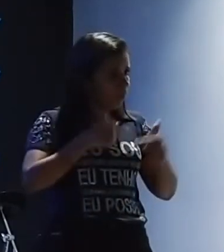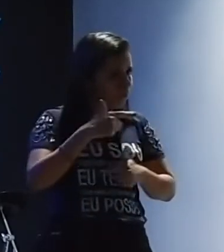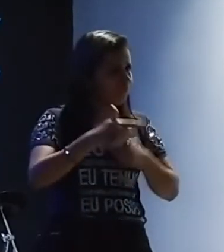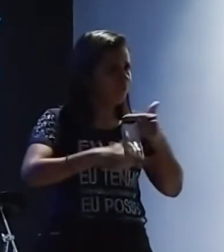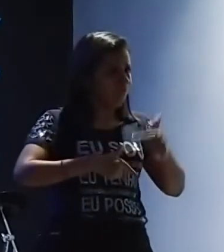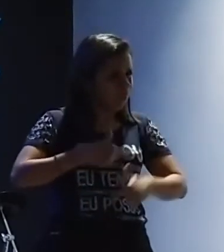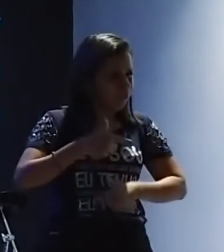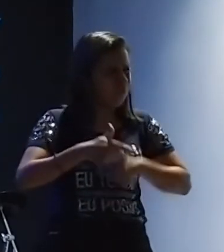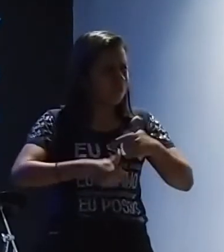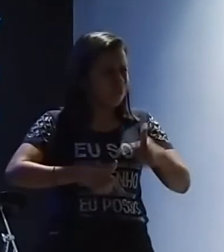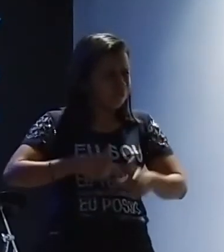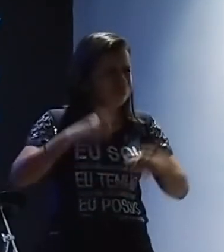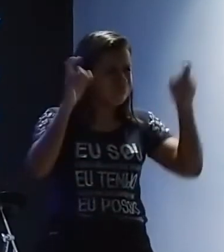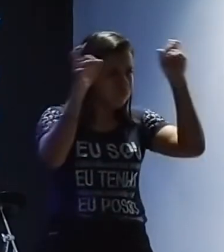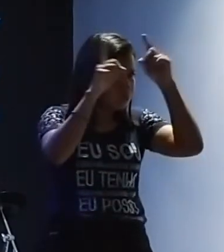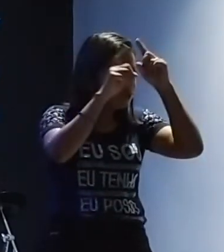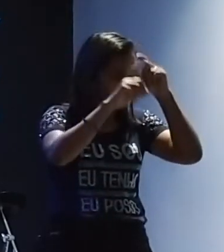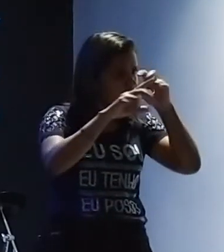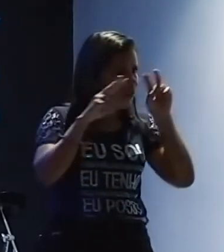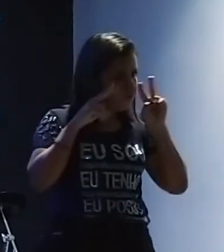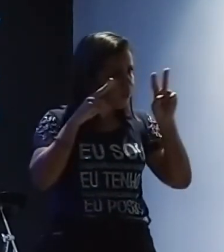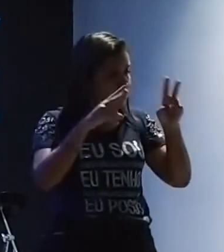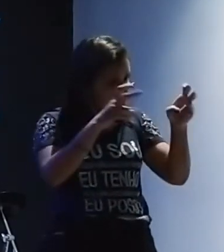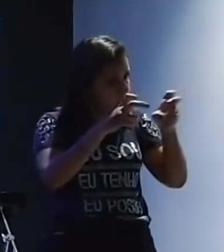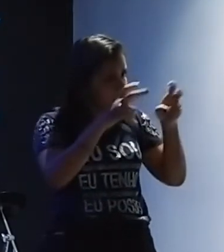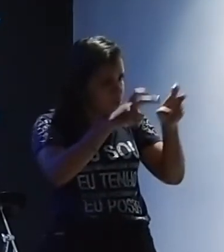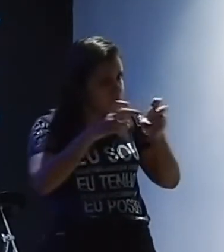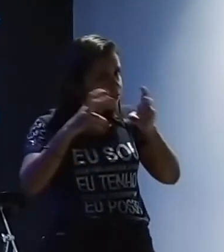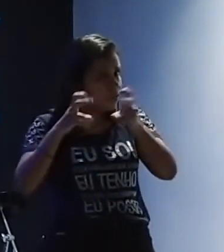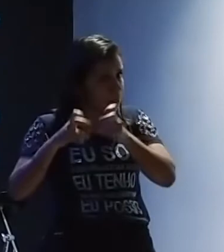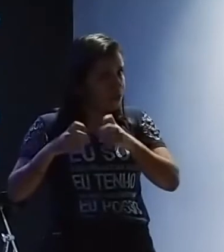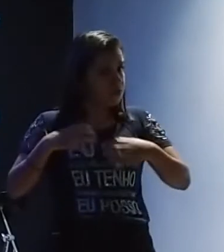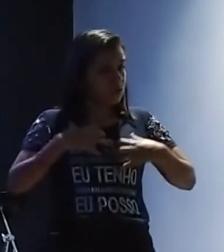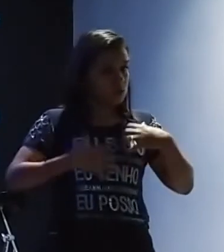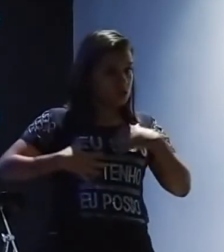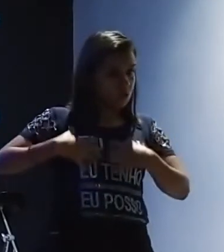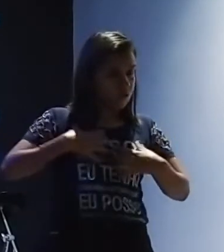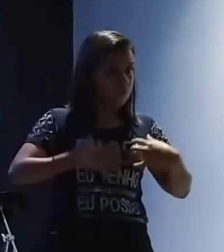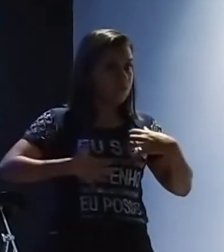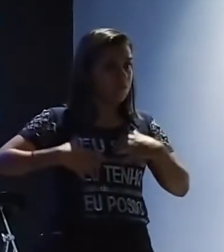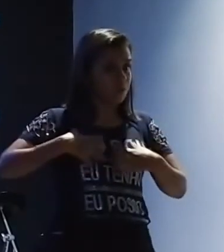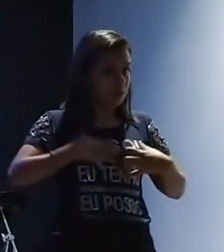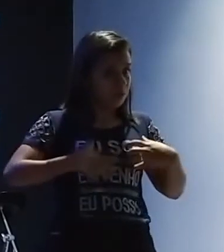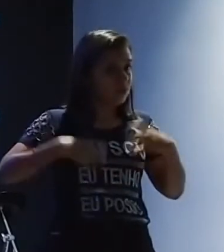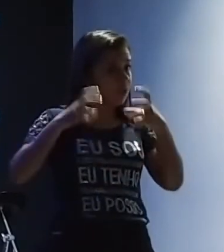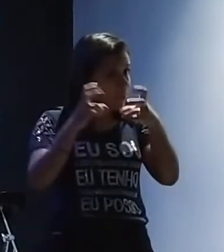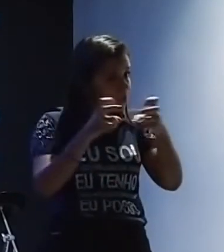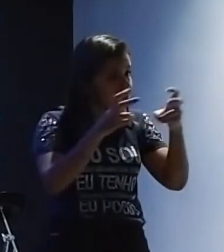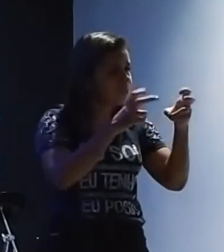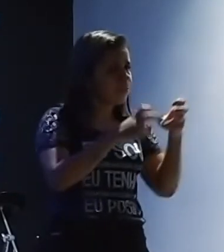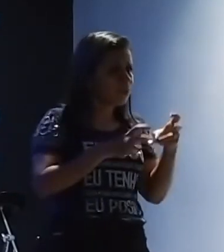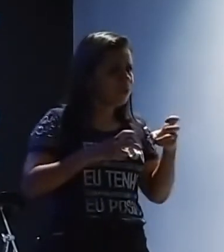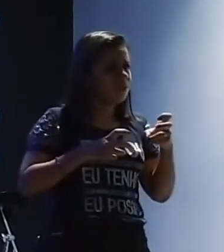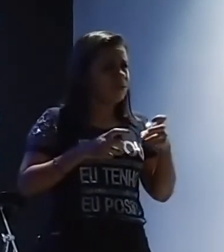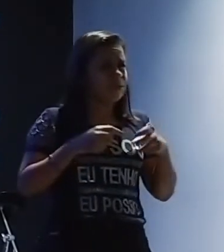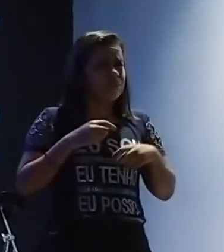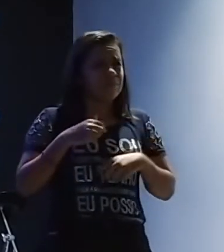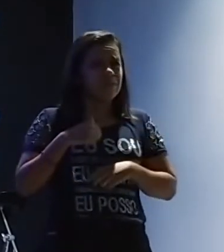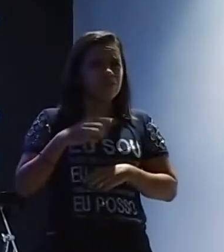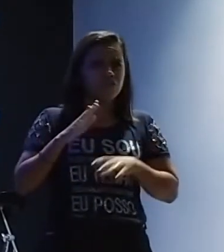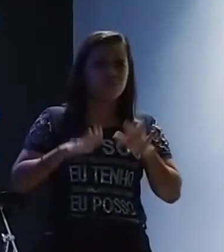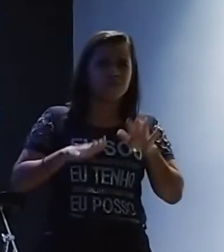você vive? Tu acha que Deus não está vendo a aflição que você está e você não está conseguindo